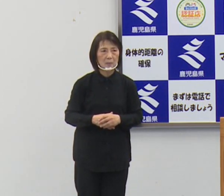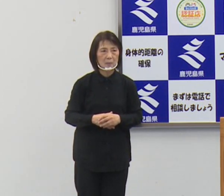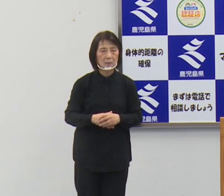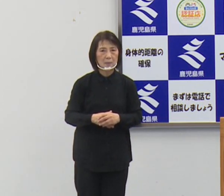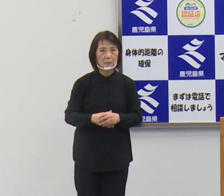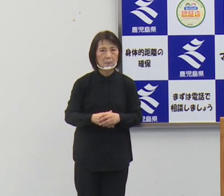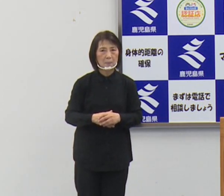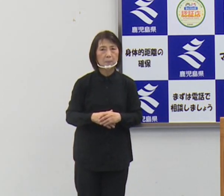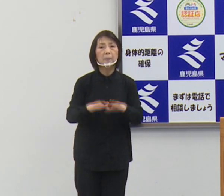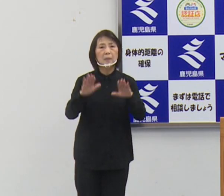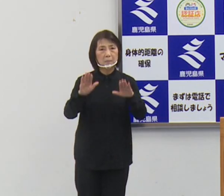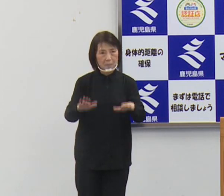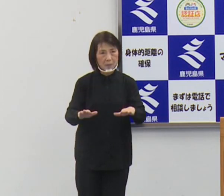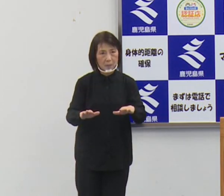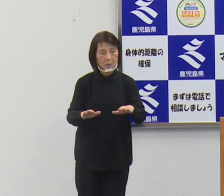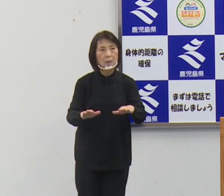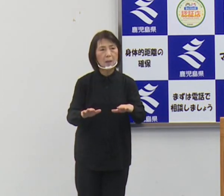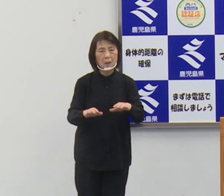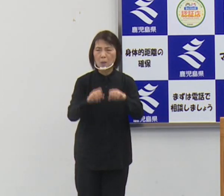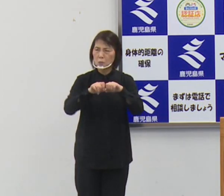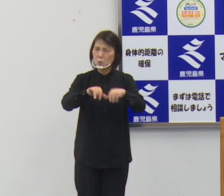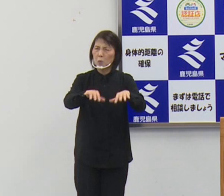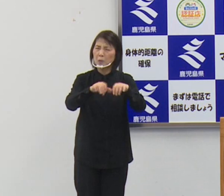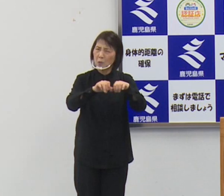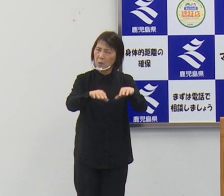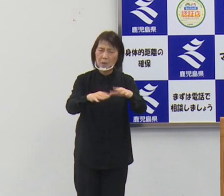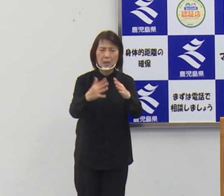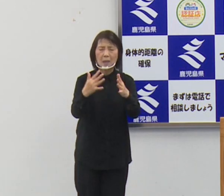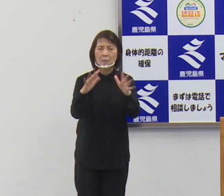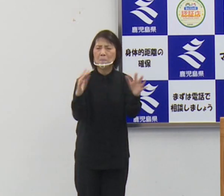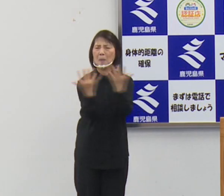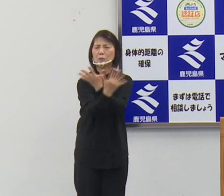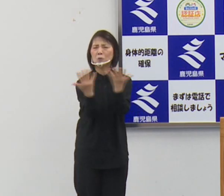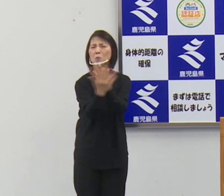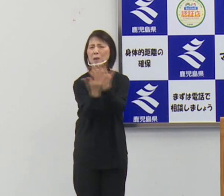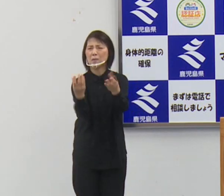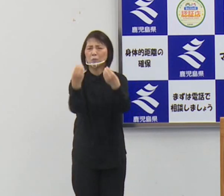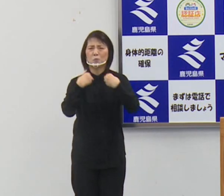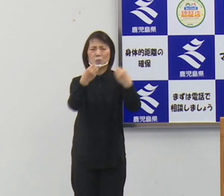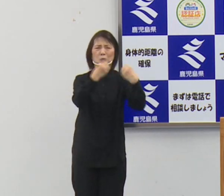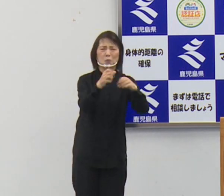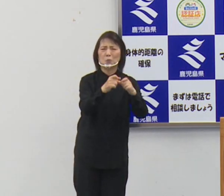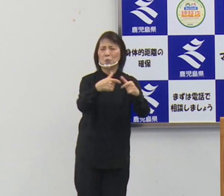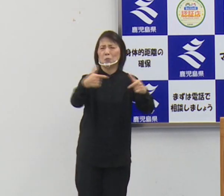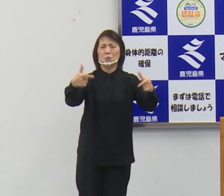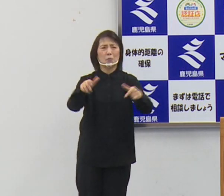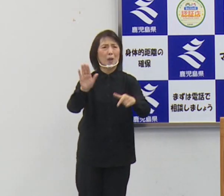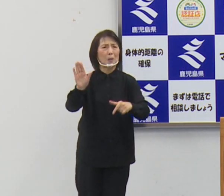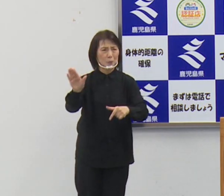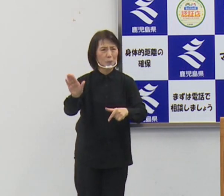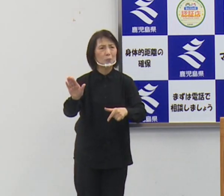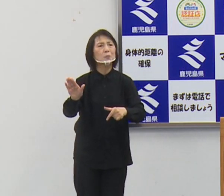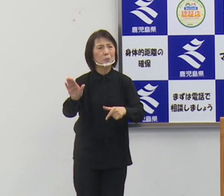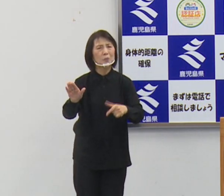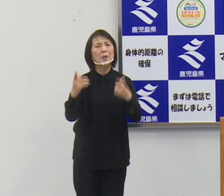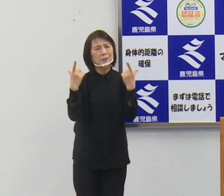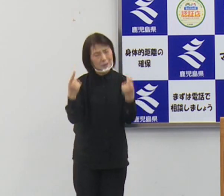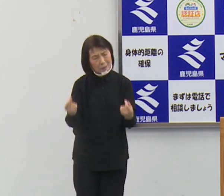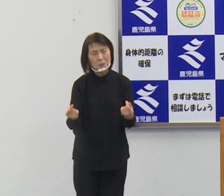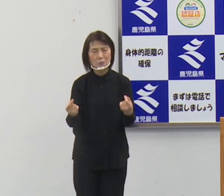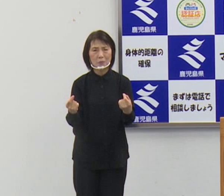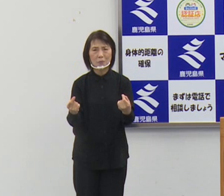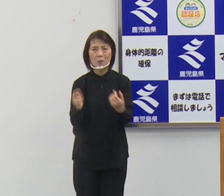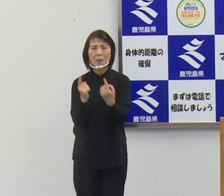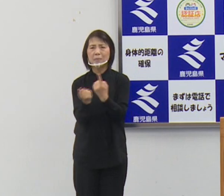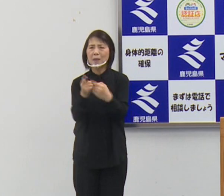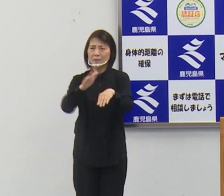ということで、市中感染がまだ広がっているというようなことを考慮すると、ここは緩めることなくしっかりとした対